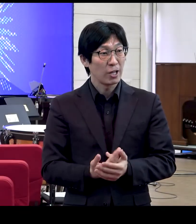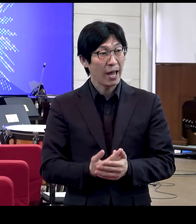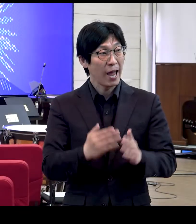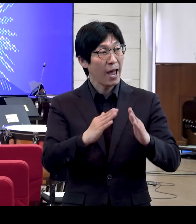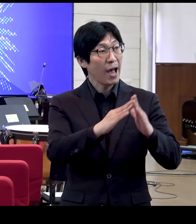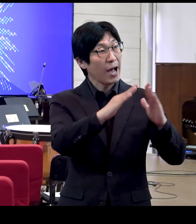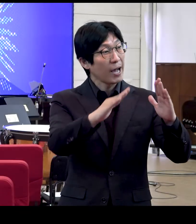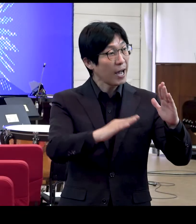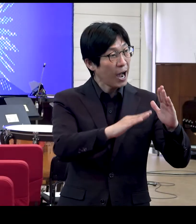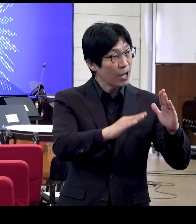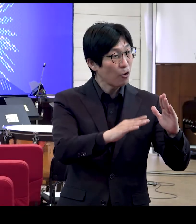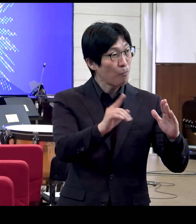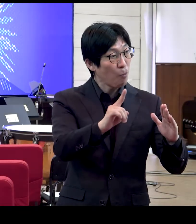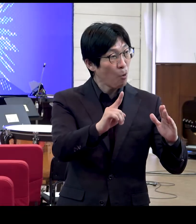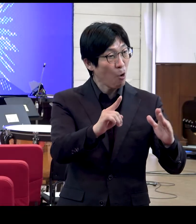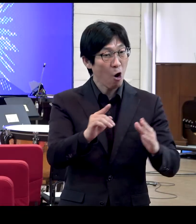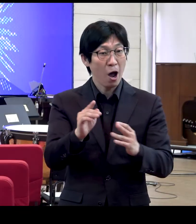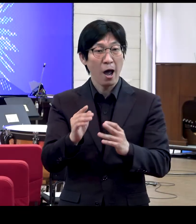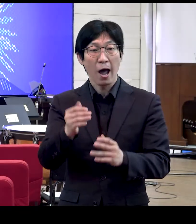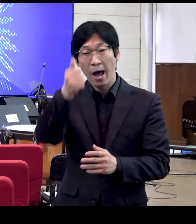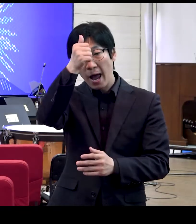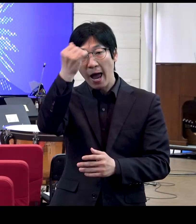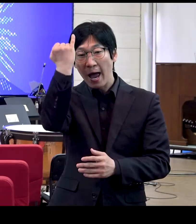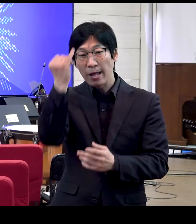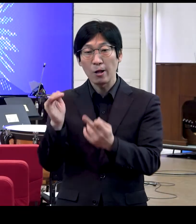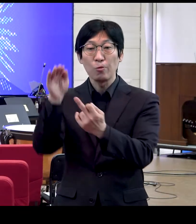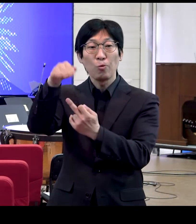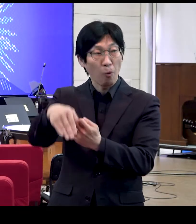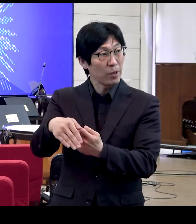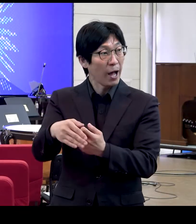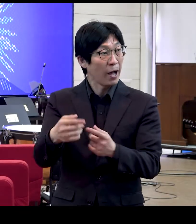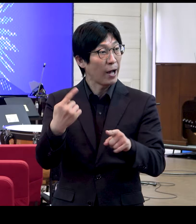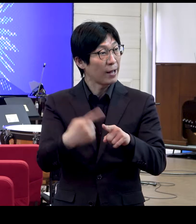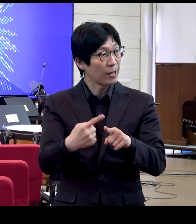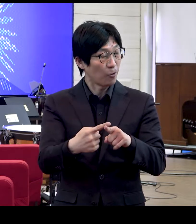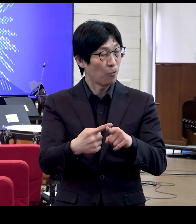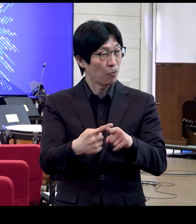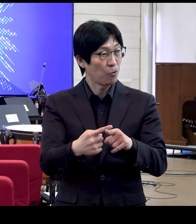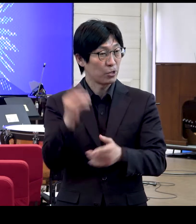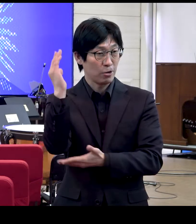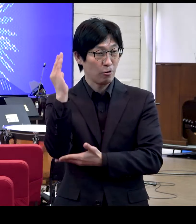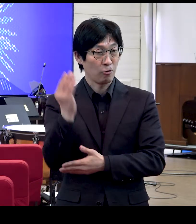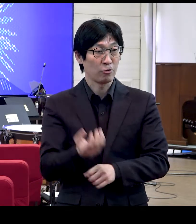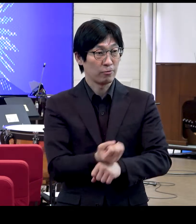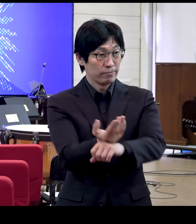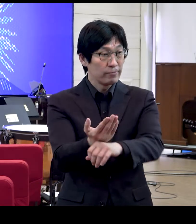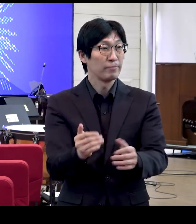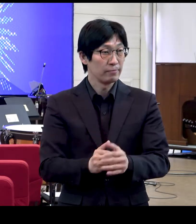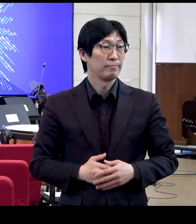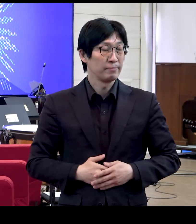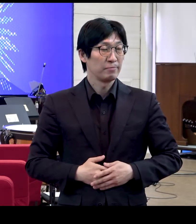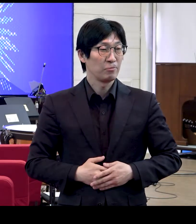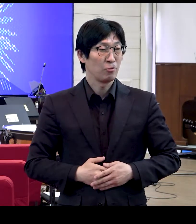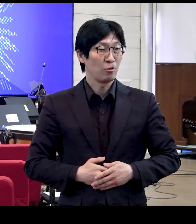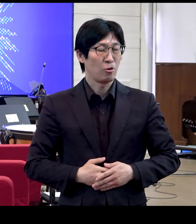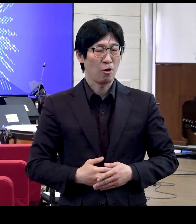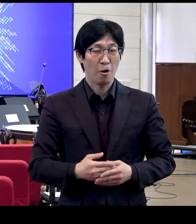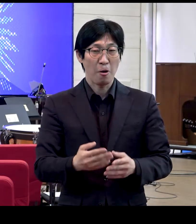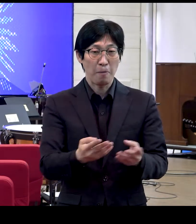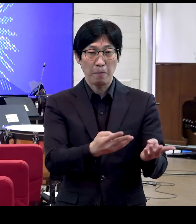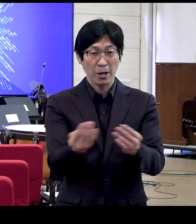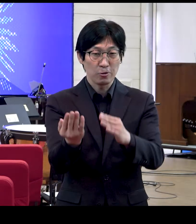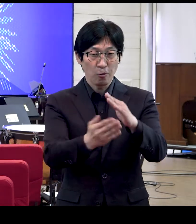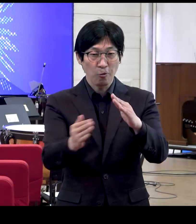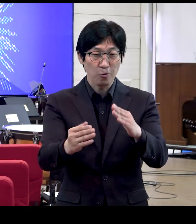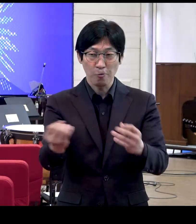가정은 에덴 동산이다라는 메시지를 전했는데 참 많은 성도님들이 그 메시지에 대해서